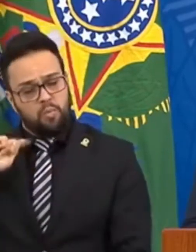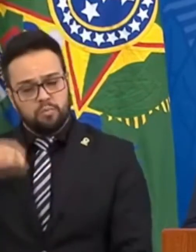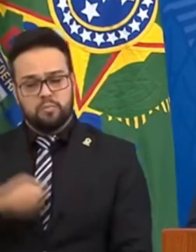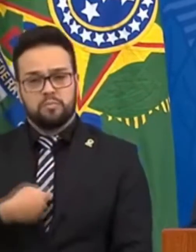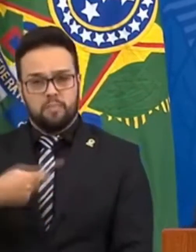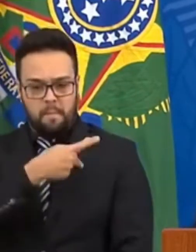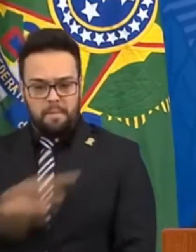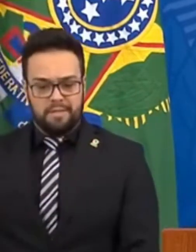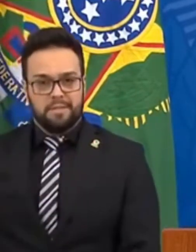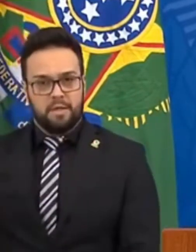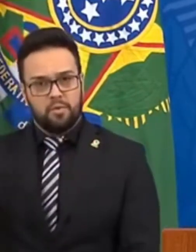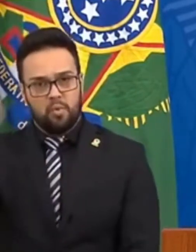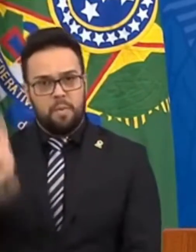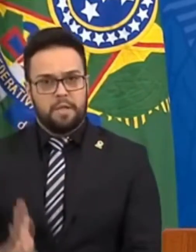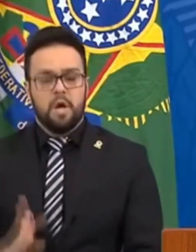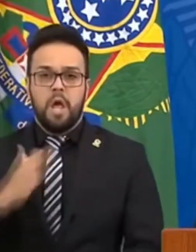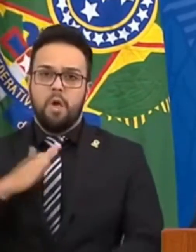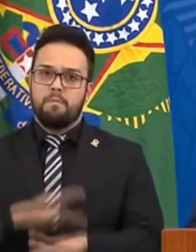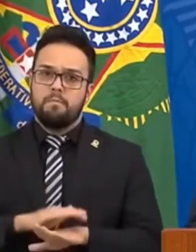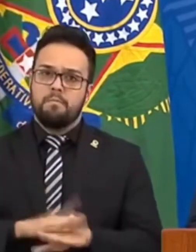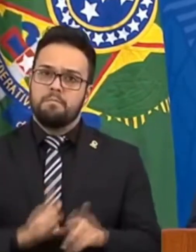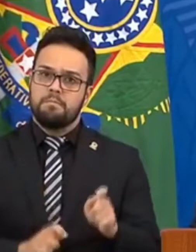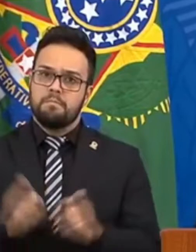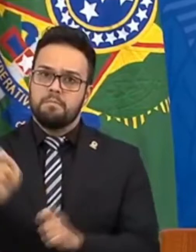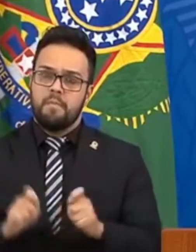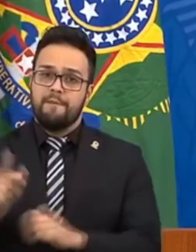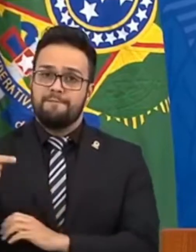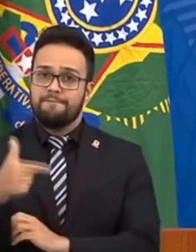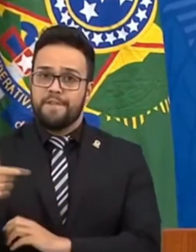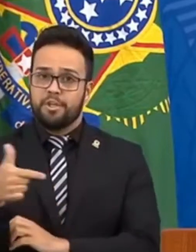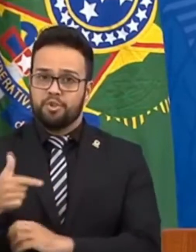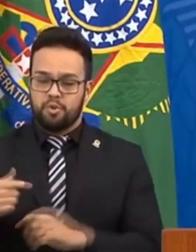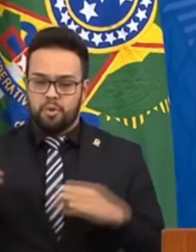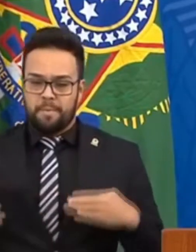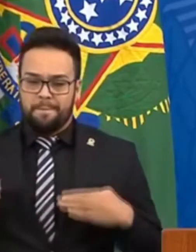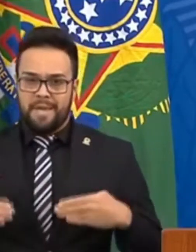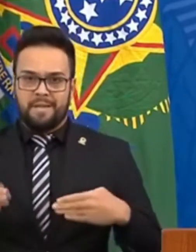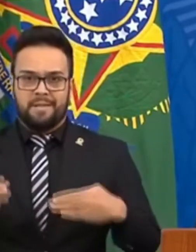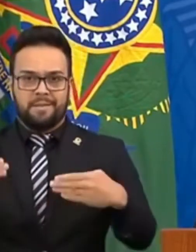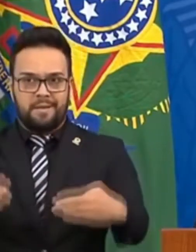república e um coordeno 22 ministérios